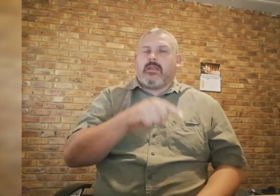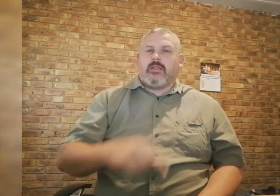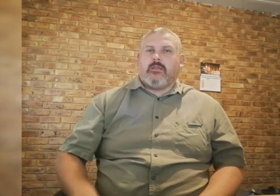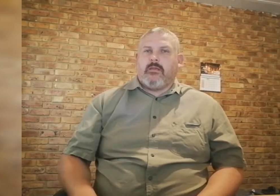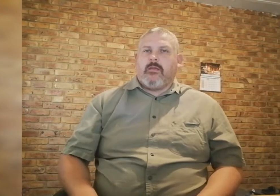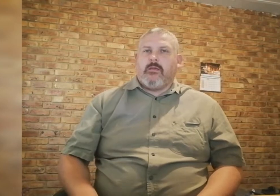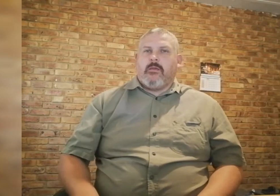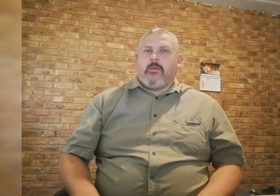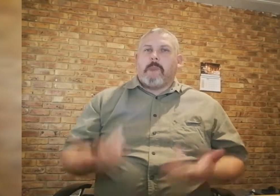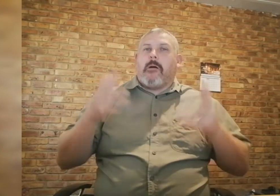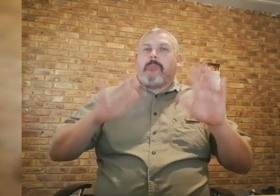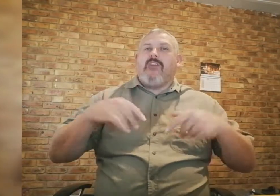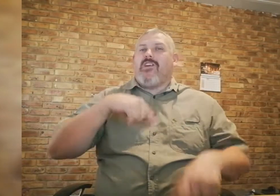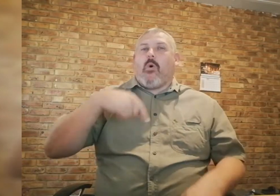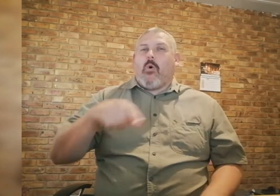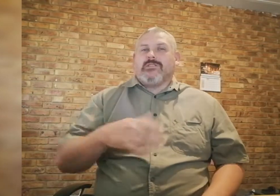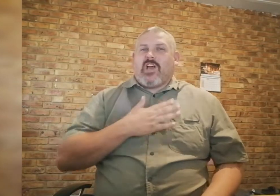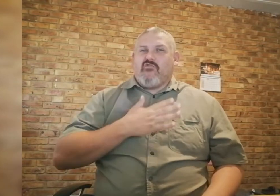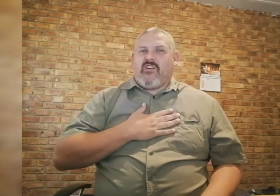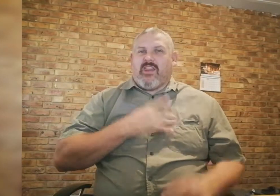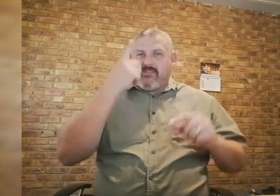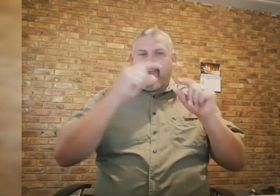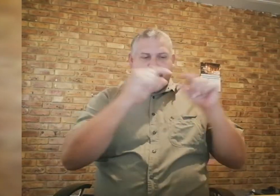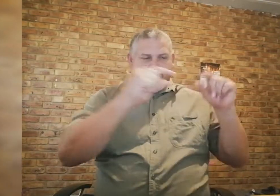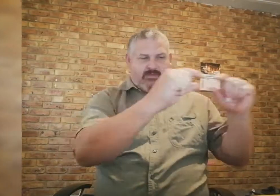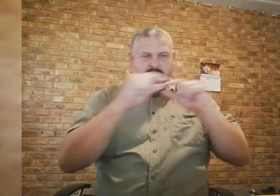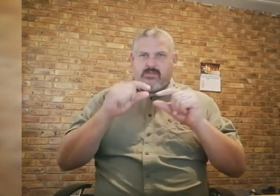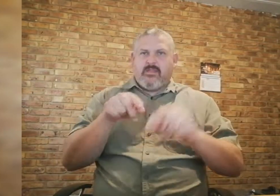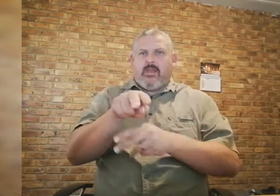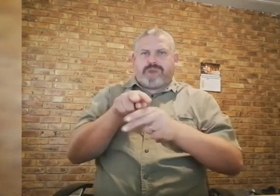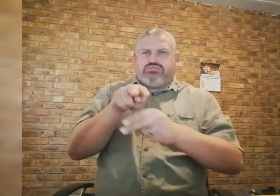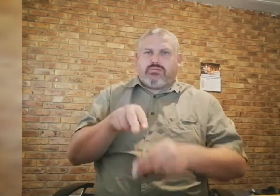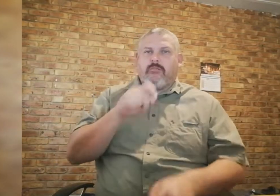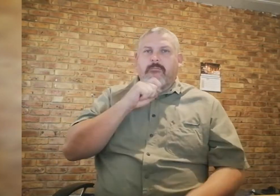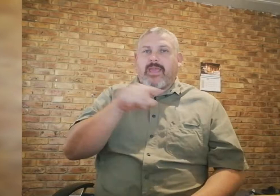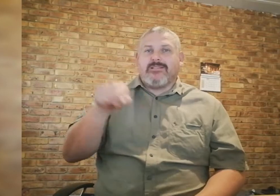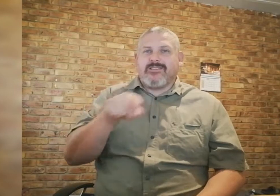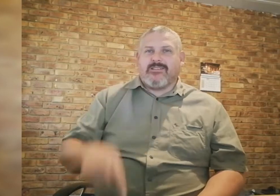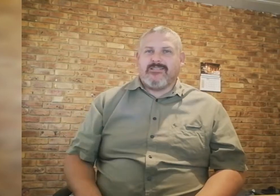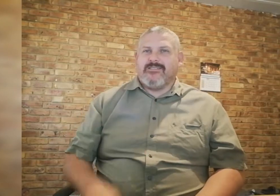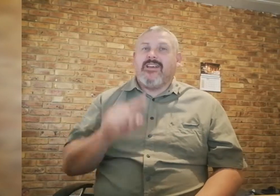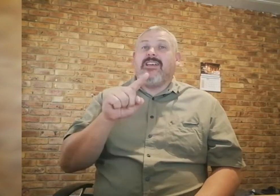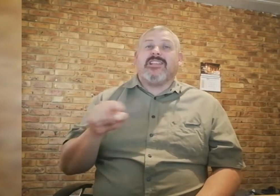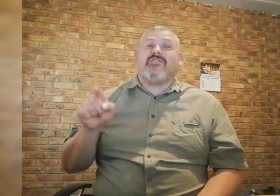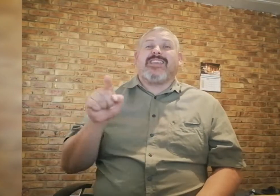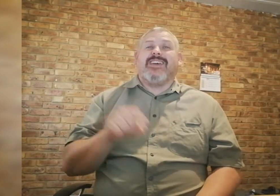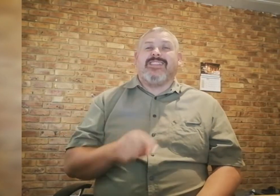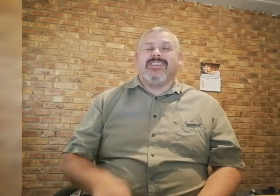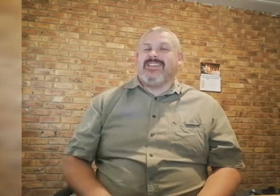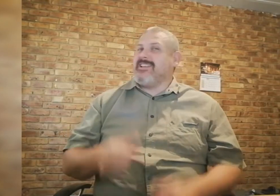dit. Maar baie van ons hou van 1 vir mense. Dis verkeerd, dis